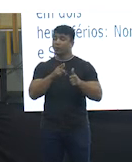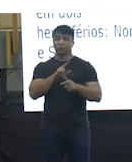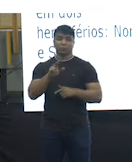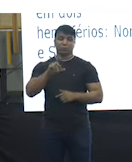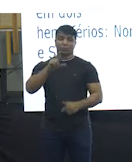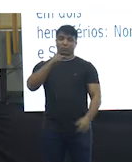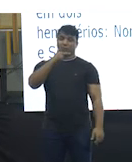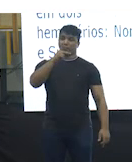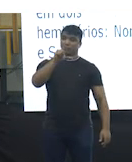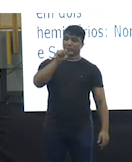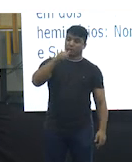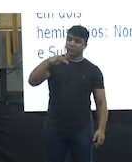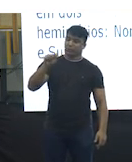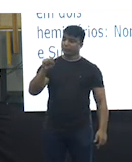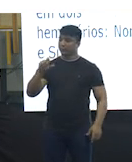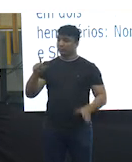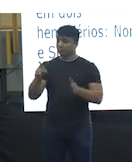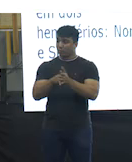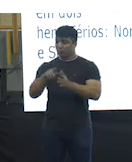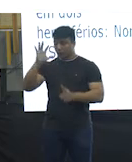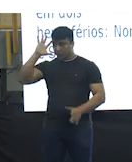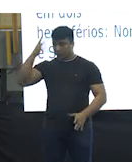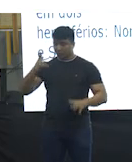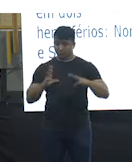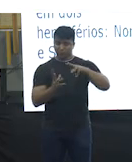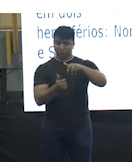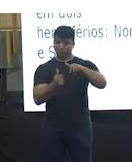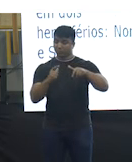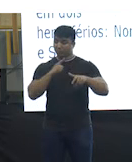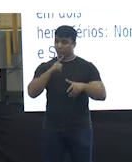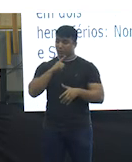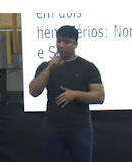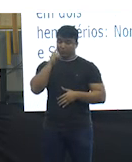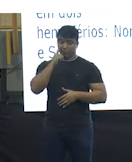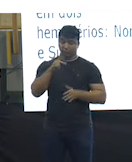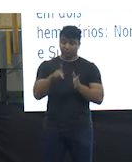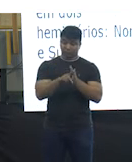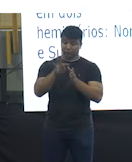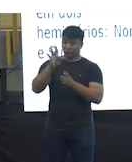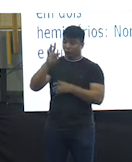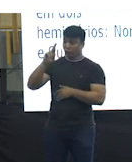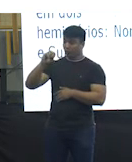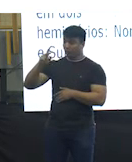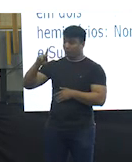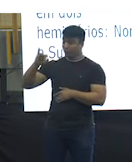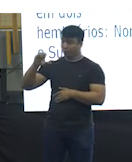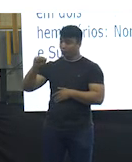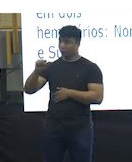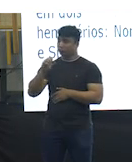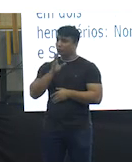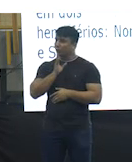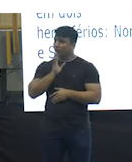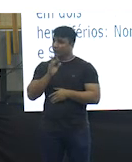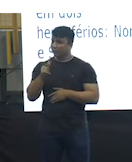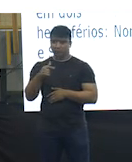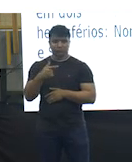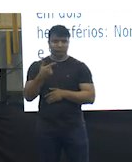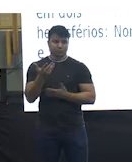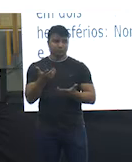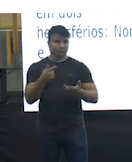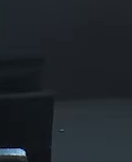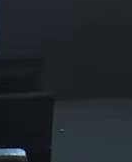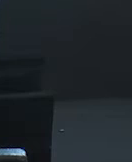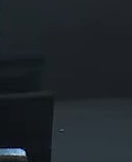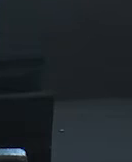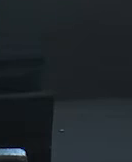zonas climáticas da Terra. Os 2 trópicos, eixo de inclinação, 23 graus. Tem que saber? Tem que